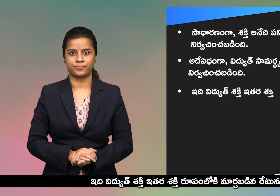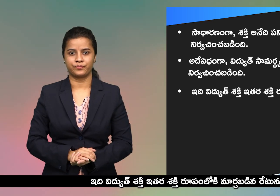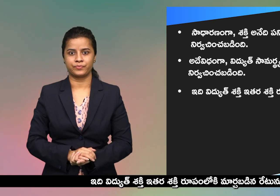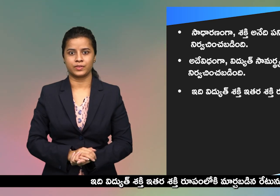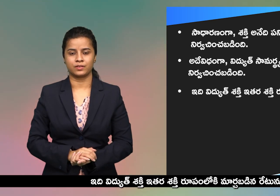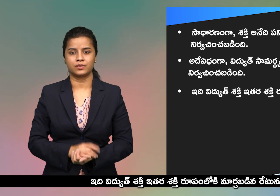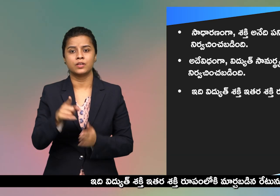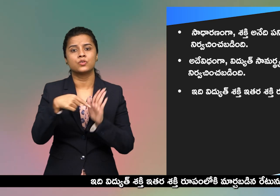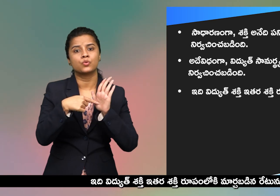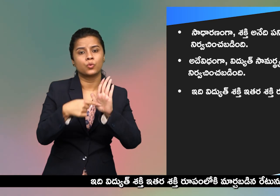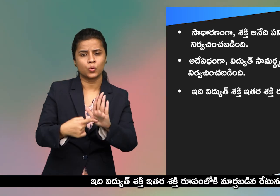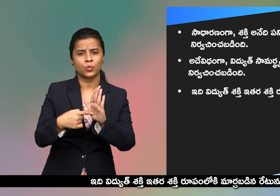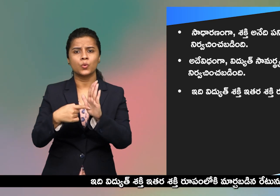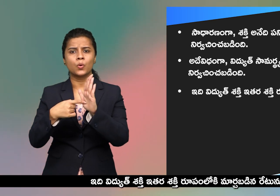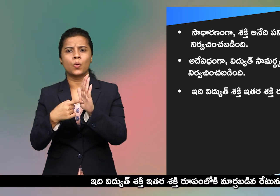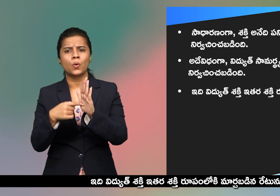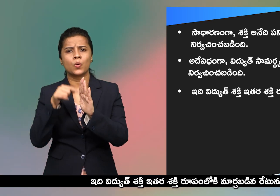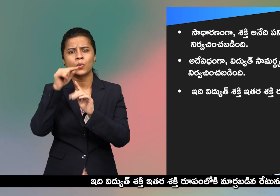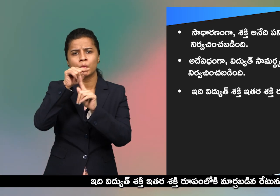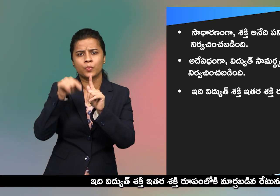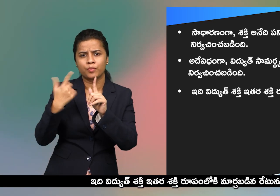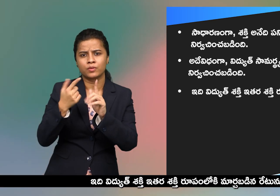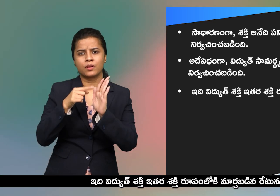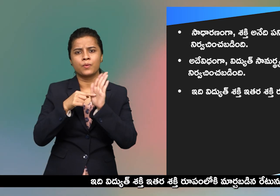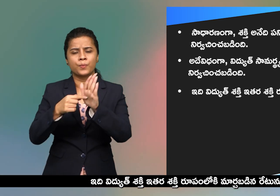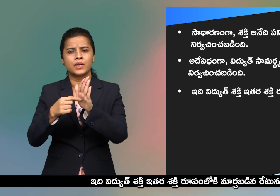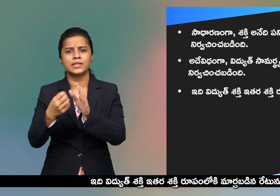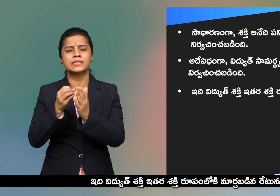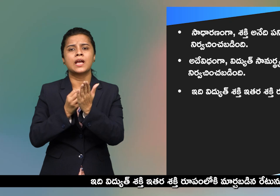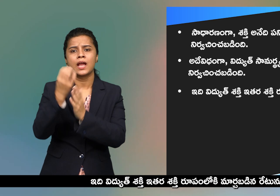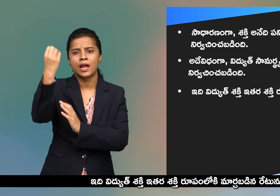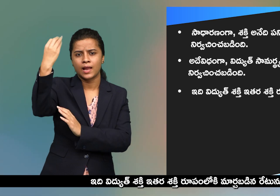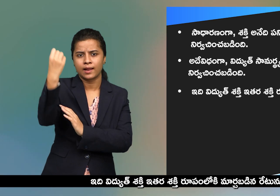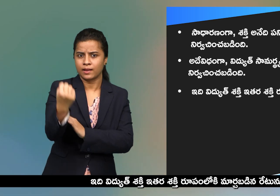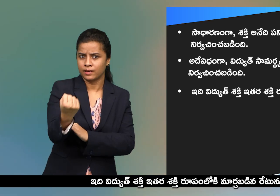ఇది విద్యుత్ శక్తి ఇతర శక్తి రూపంలోకి మార్చబడిన రేటును సూచిస్తుంది.